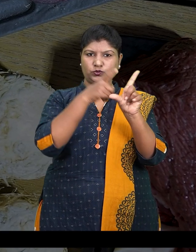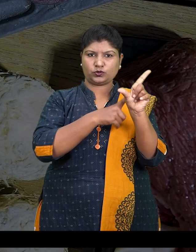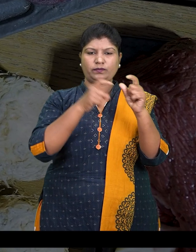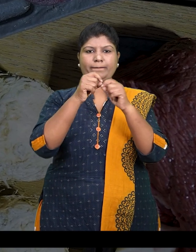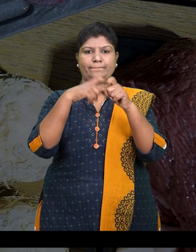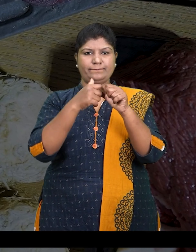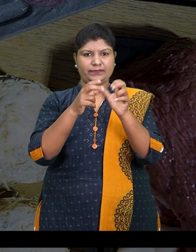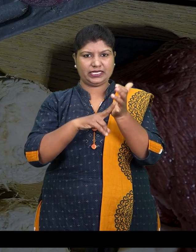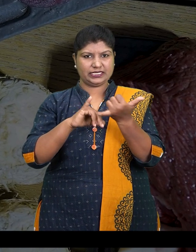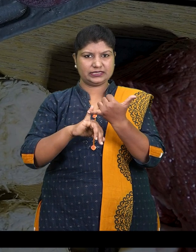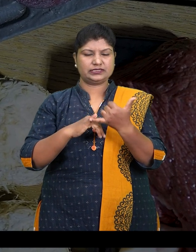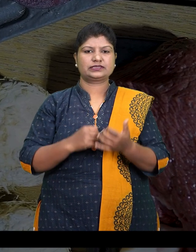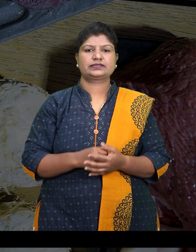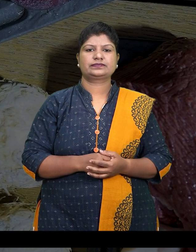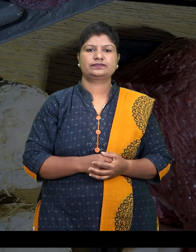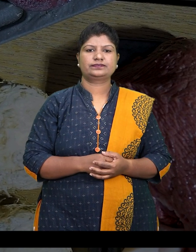सोयाबीन,